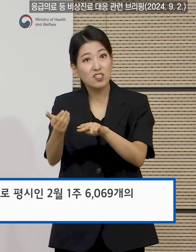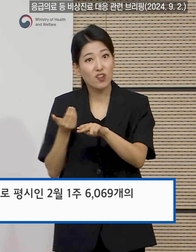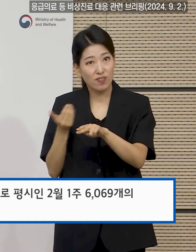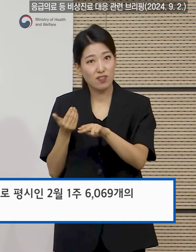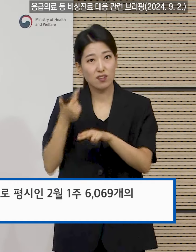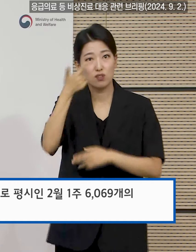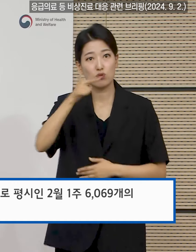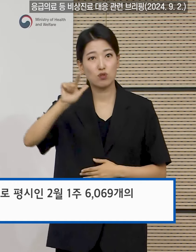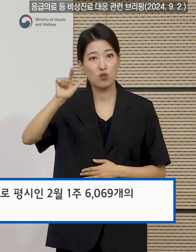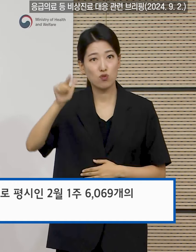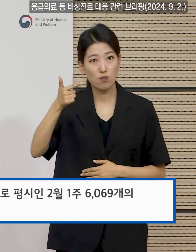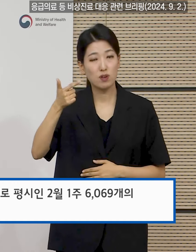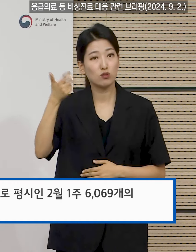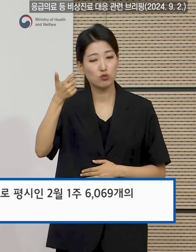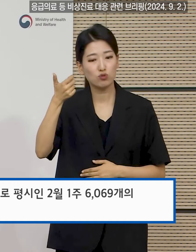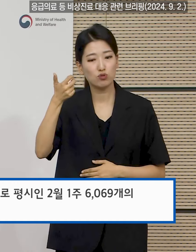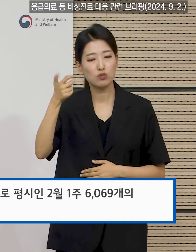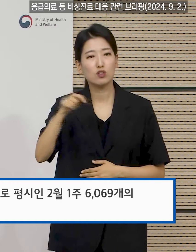6,069개의